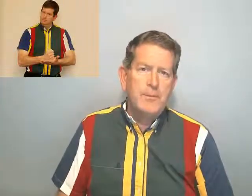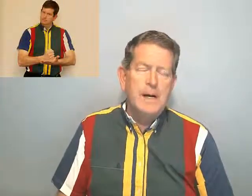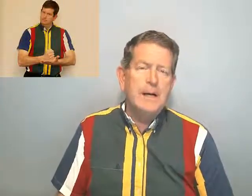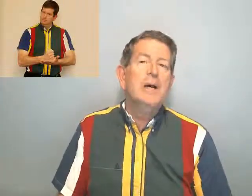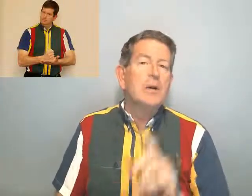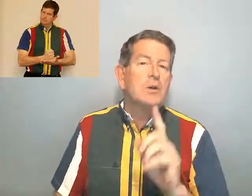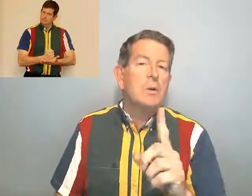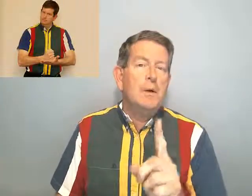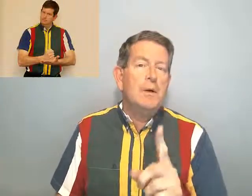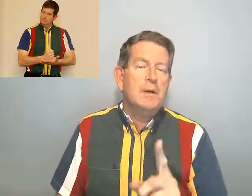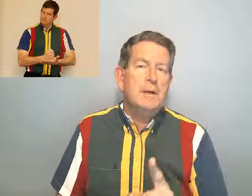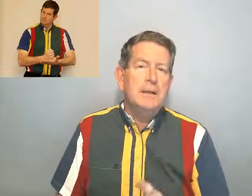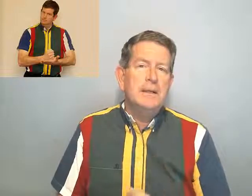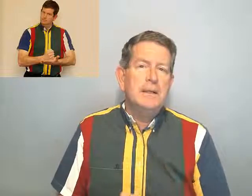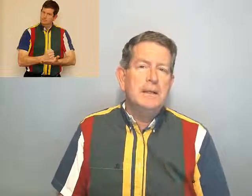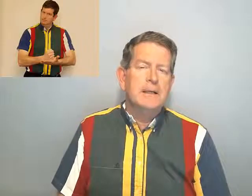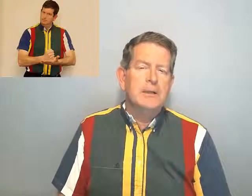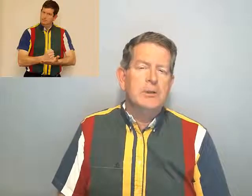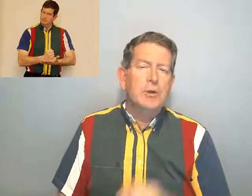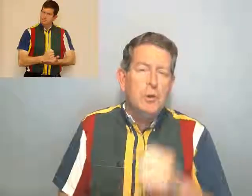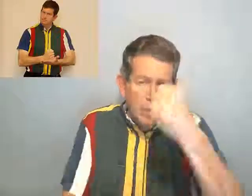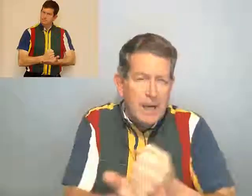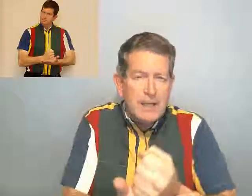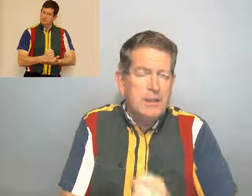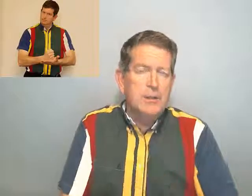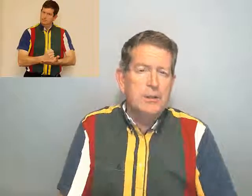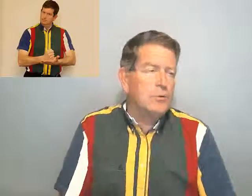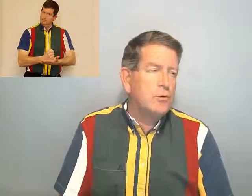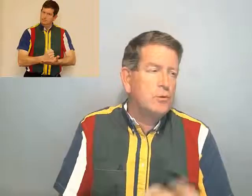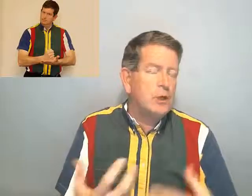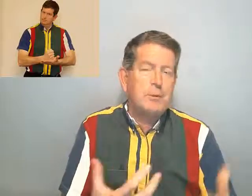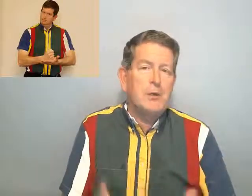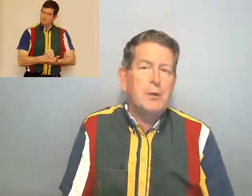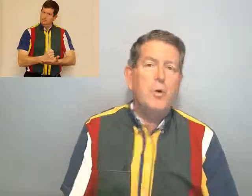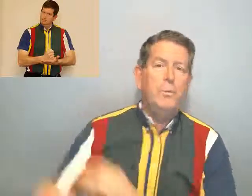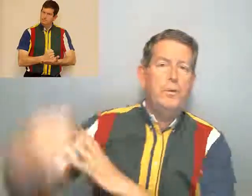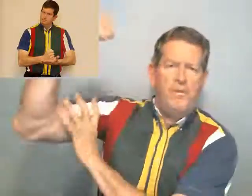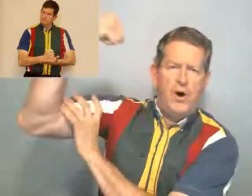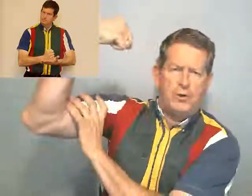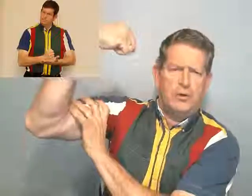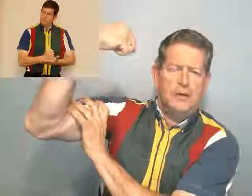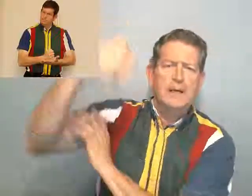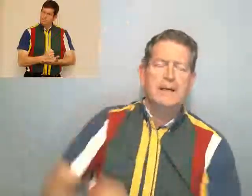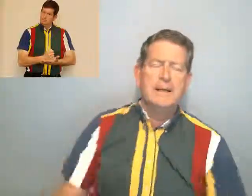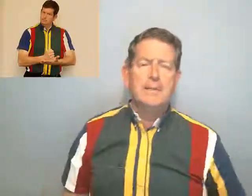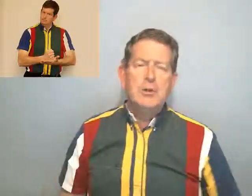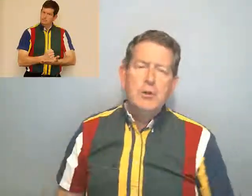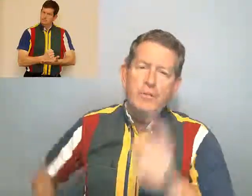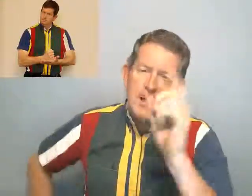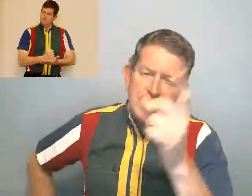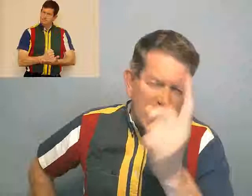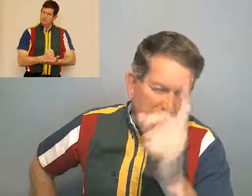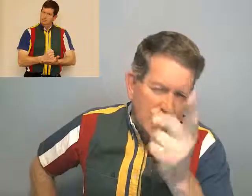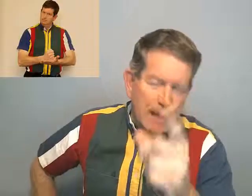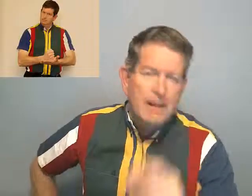devoir. Cependant, tu dois, c'est une expression beaucoup plus forte. Tu devrais, c'est nan. Tu